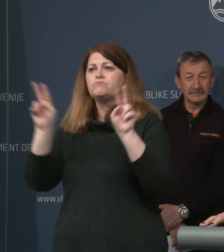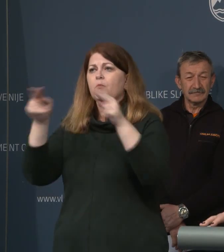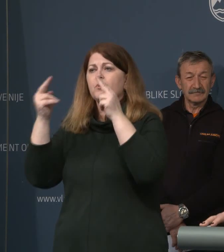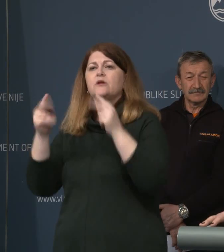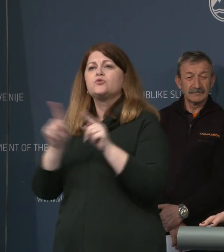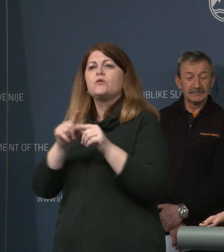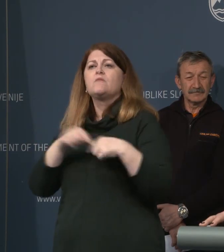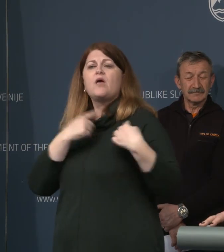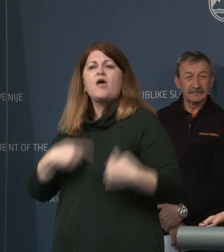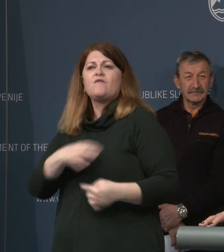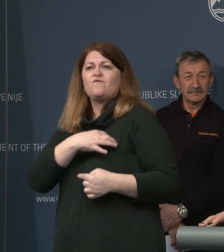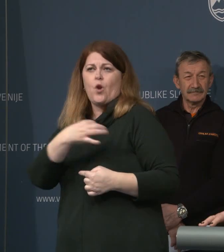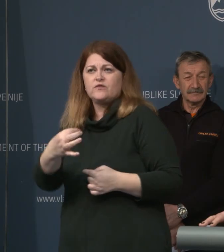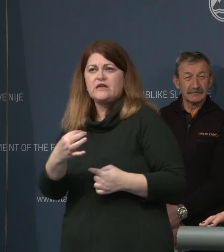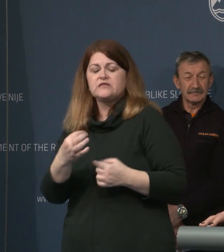volontersko